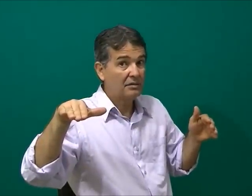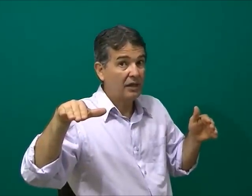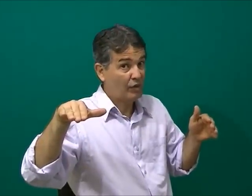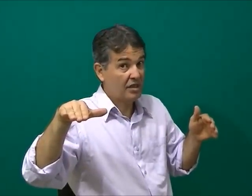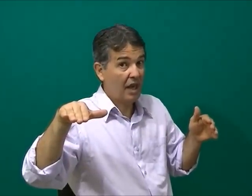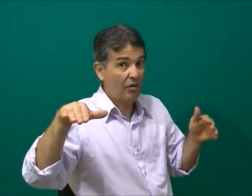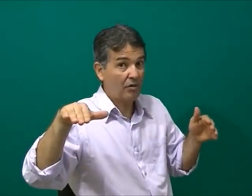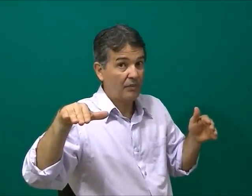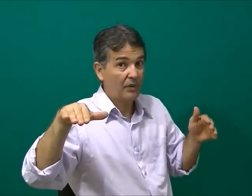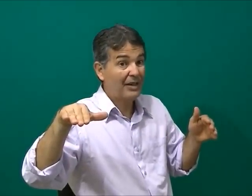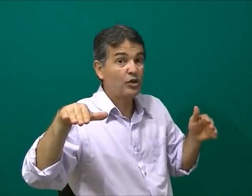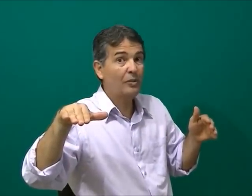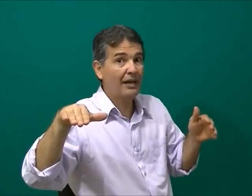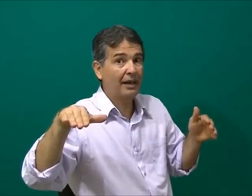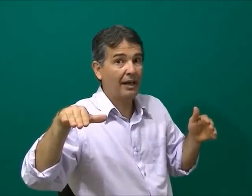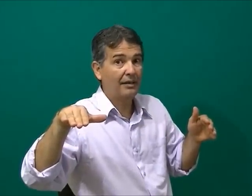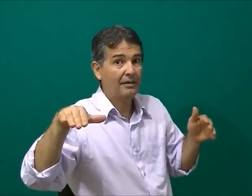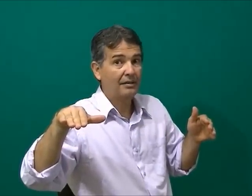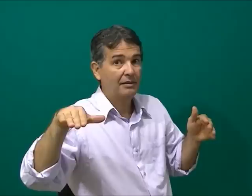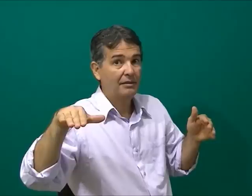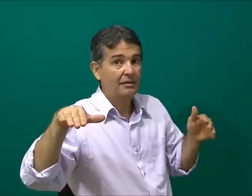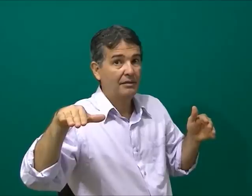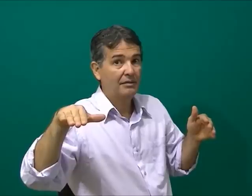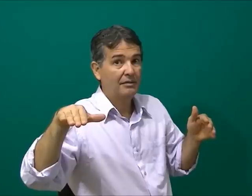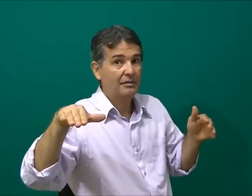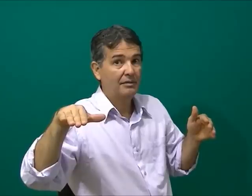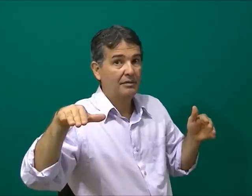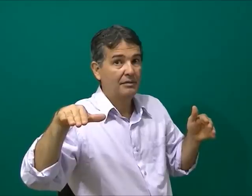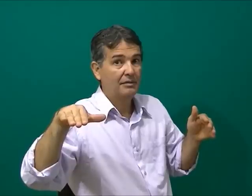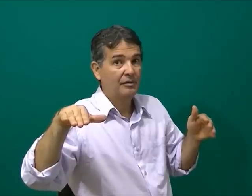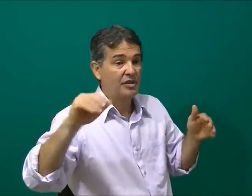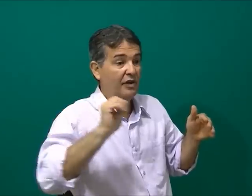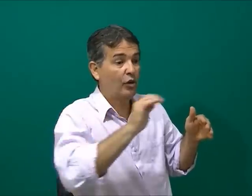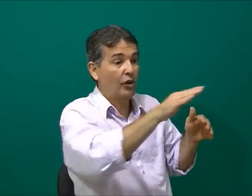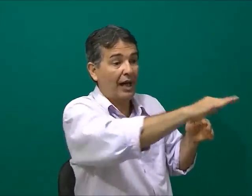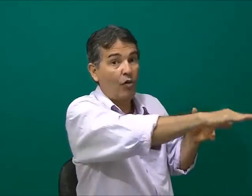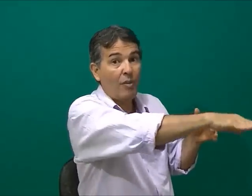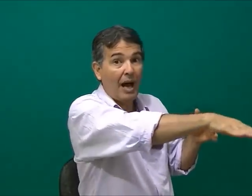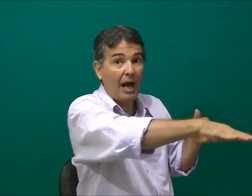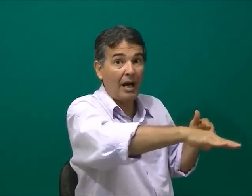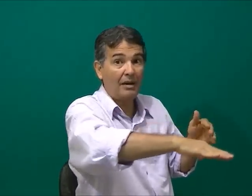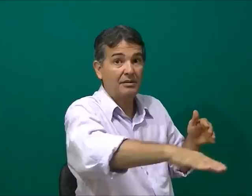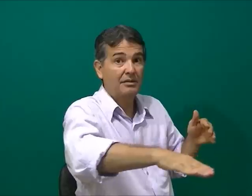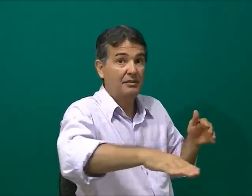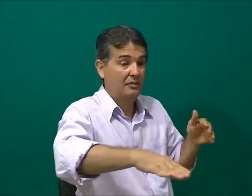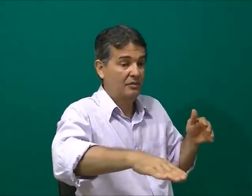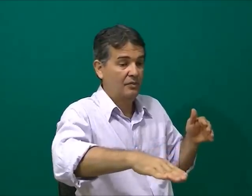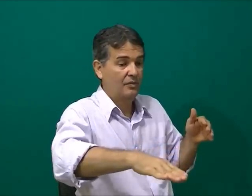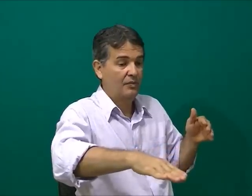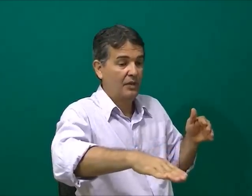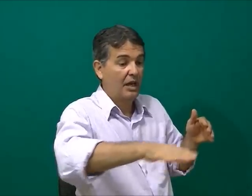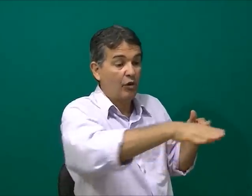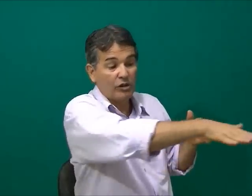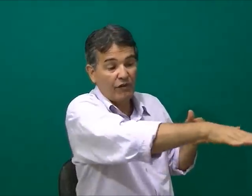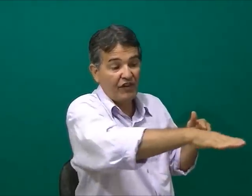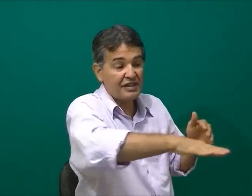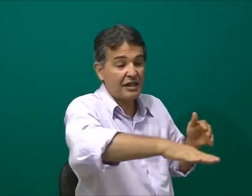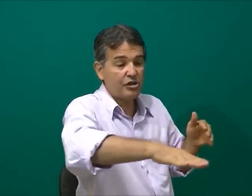é o sinal. Mas onde o mar está? Você vai colocar o mar. Quando eu fiz isso,